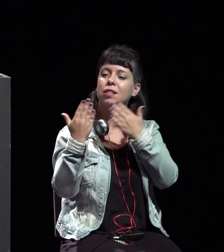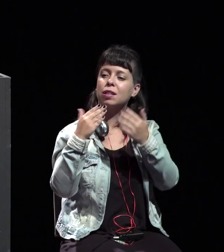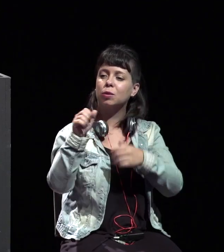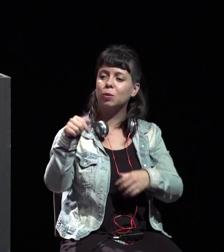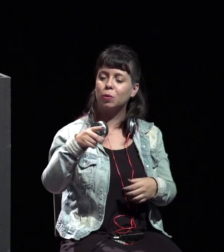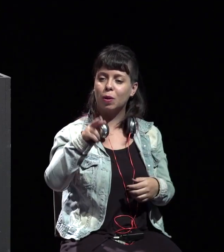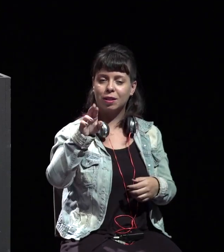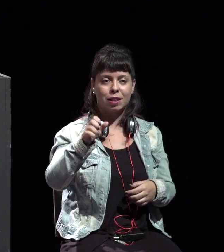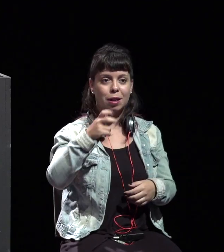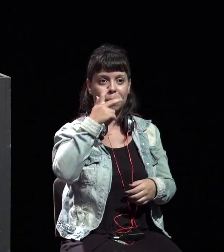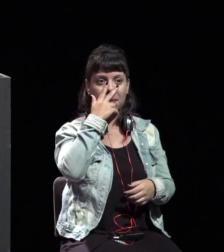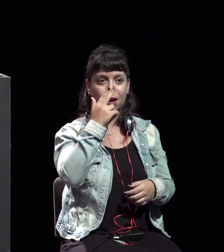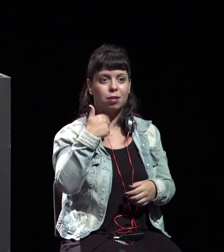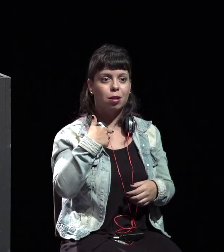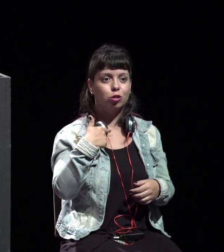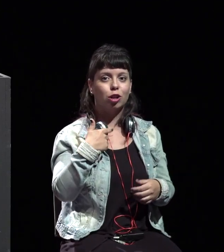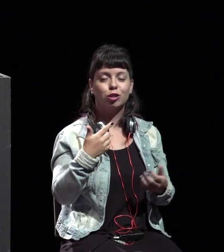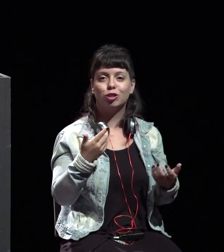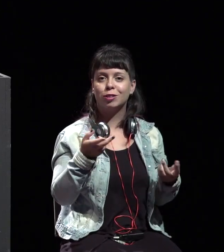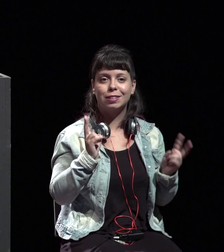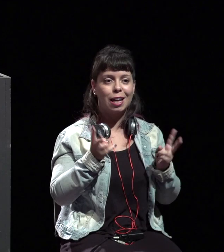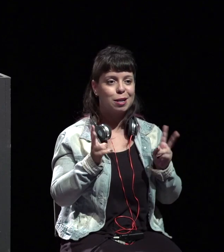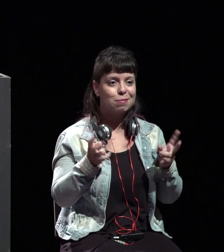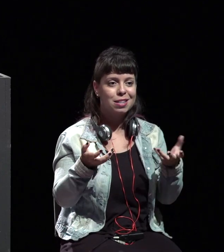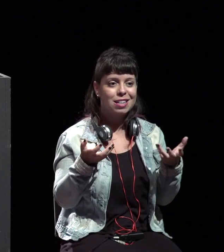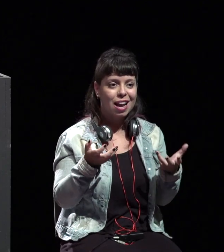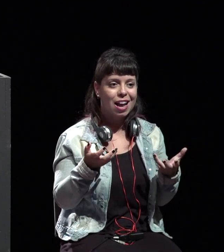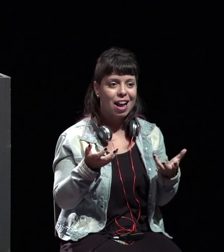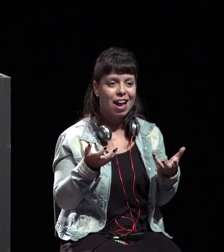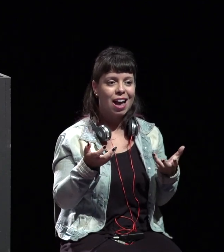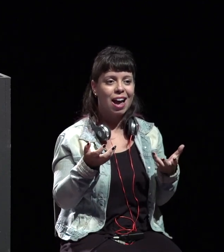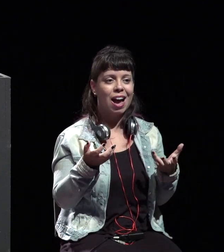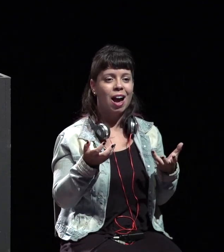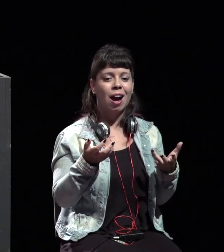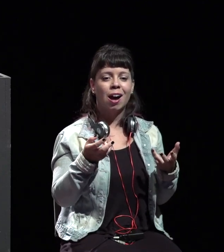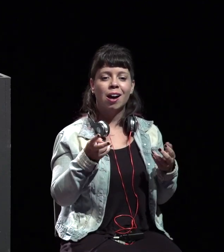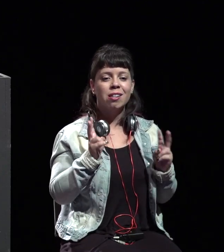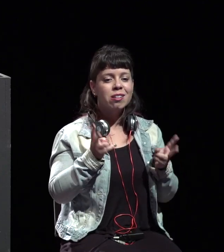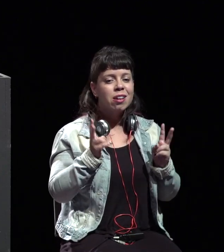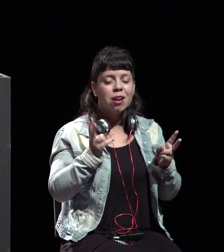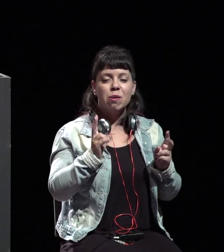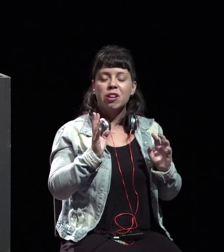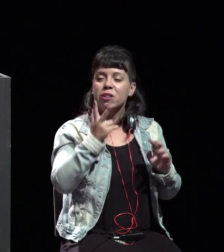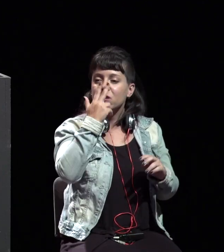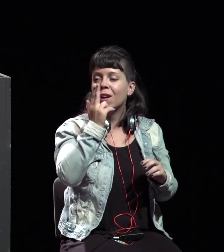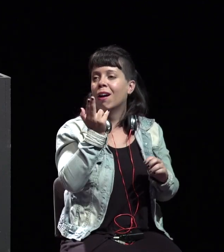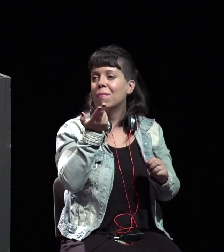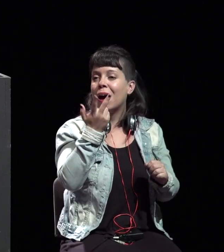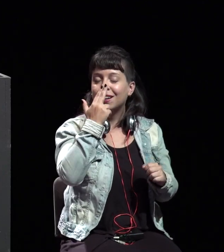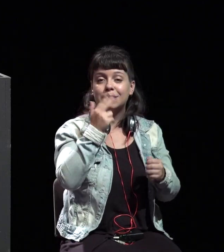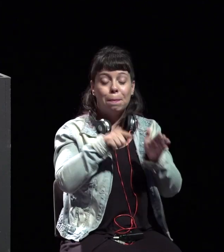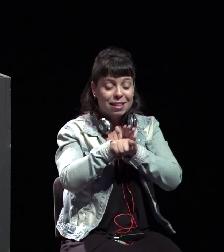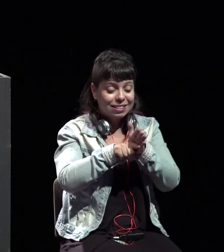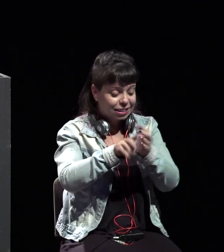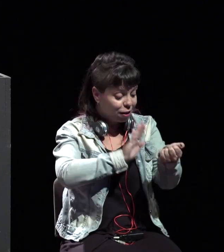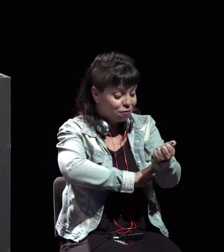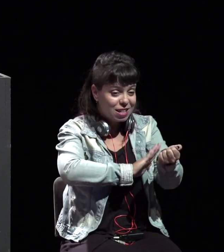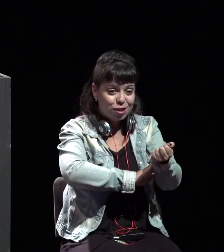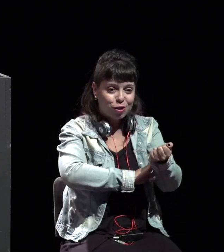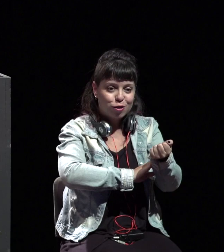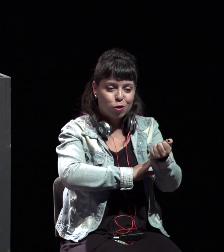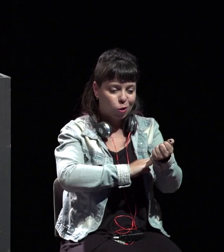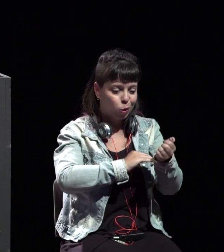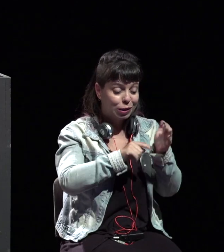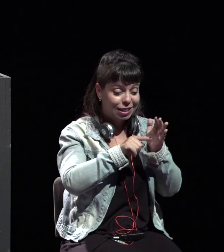uma megalomania, a gente tem, por, digamos, vício de pesquisador, achar que os nossos temas de